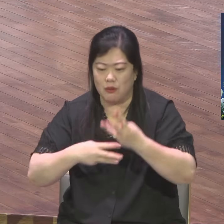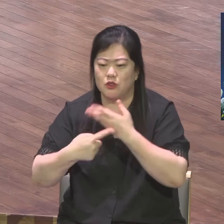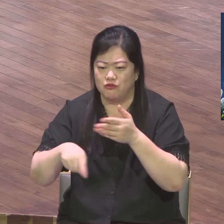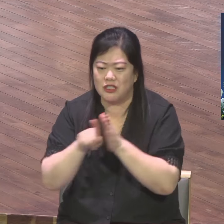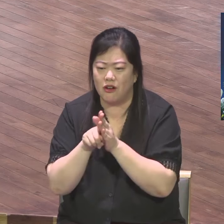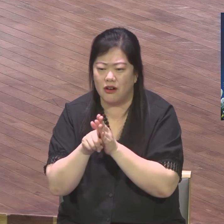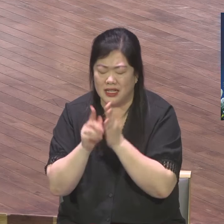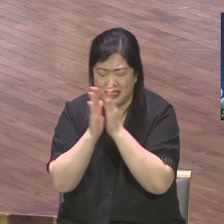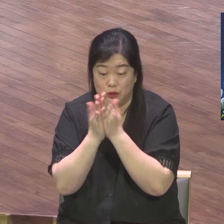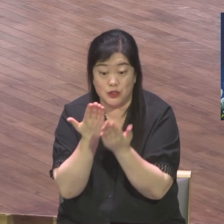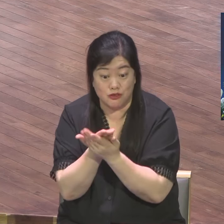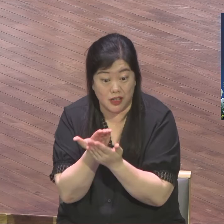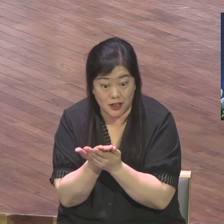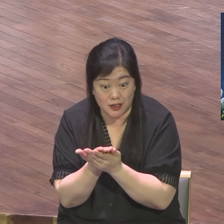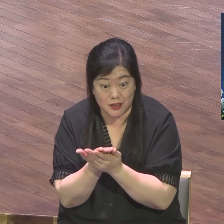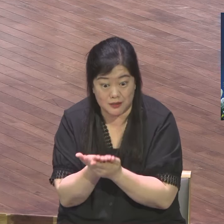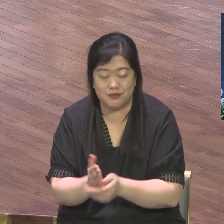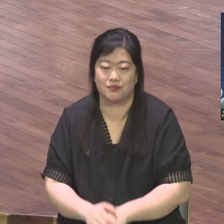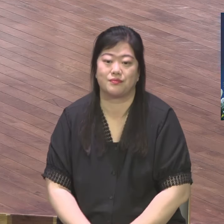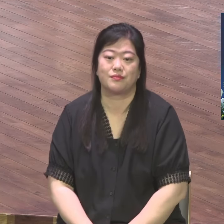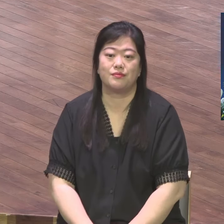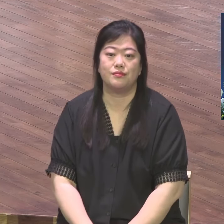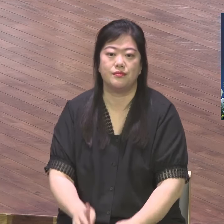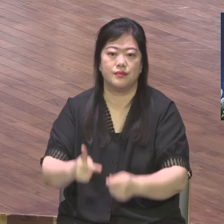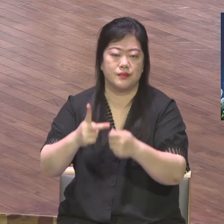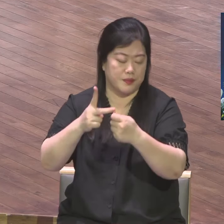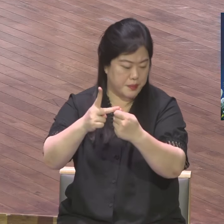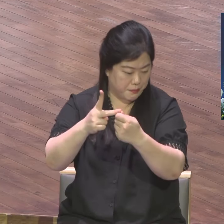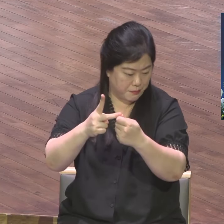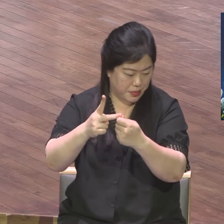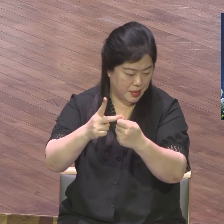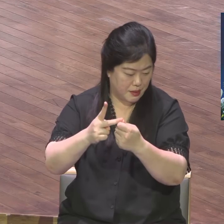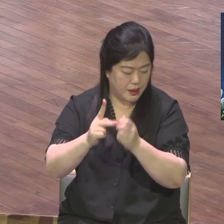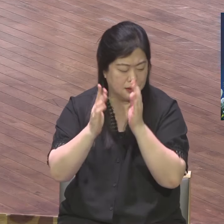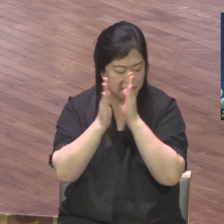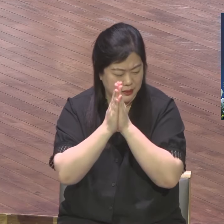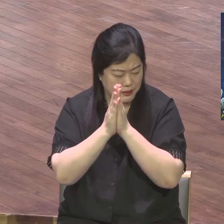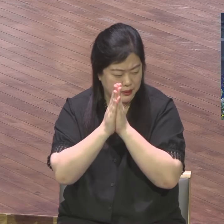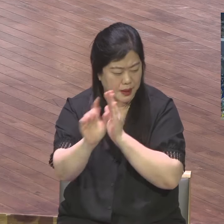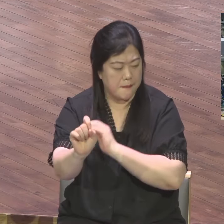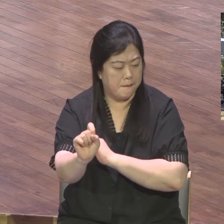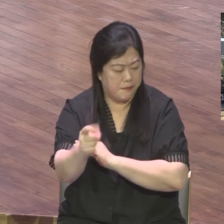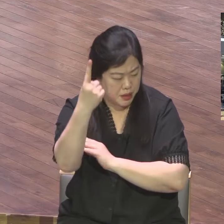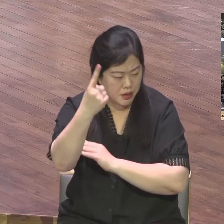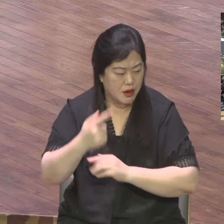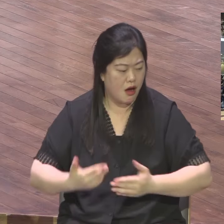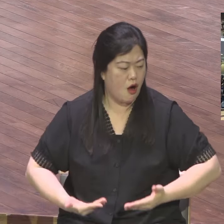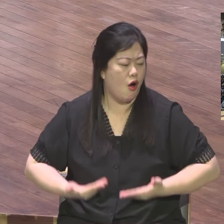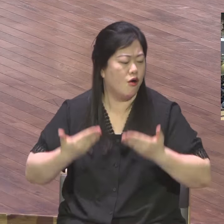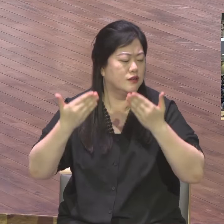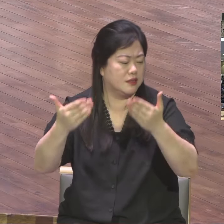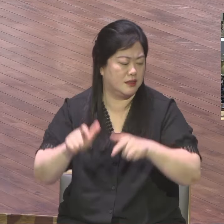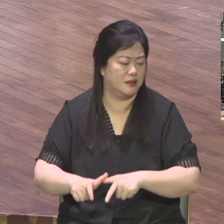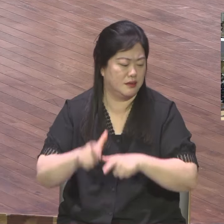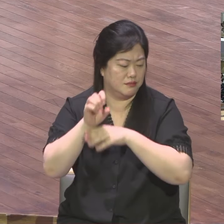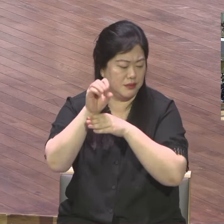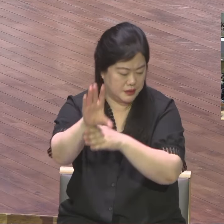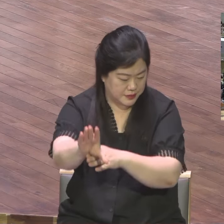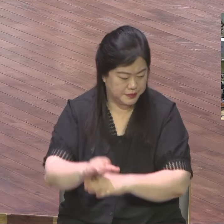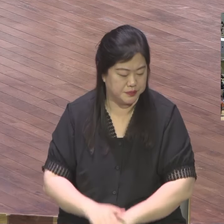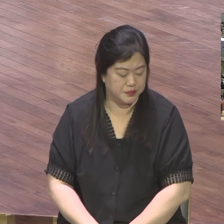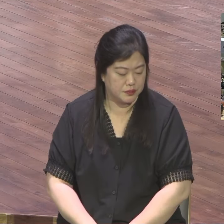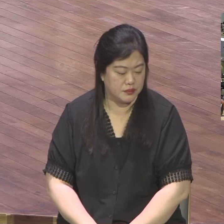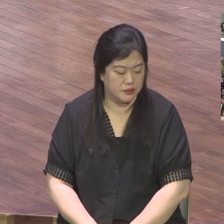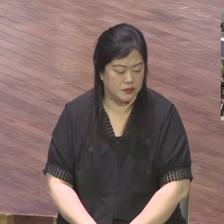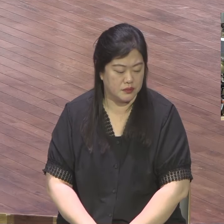축복합니다. 두 번째로 헌신의 망대를 세우는 기도입니다. 8절 다시 봅니다. 곧 헛된 것과 거짓말을 내게서 멀리하옵시며